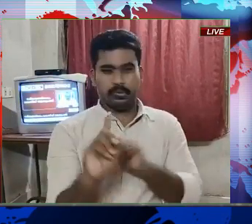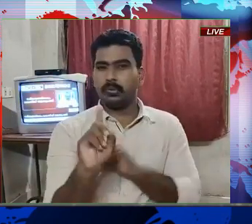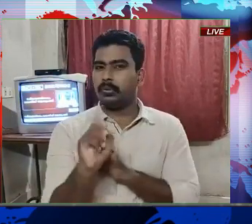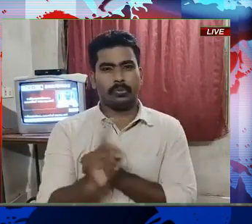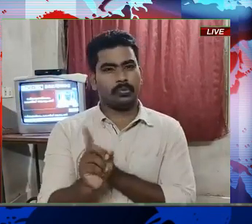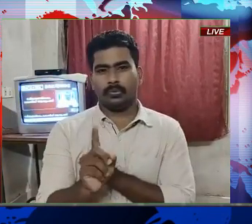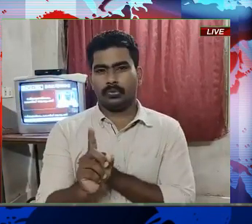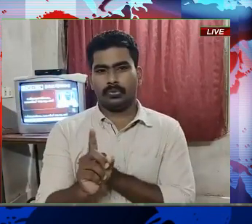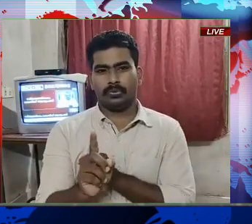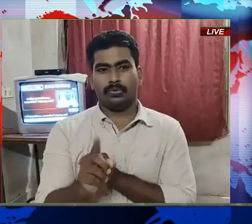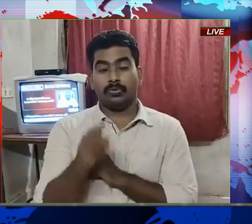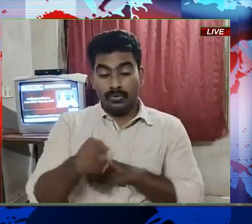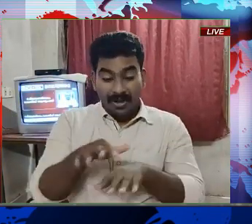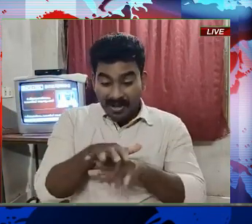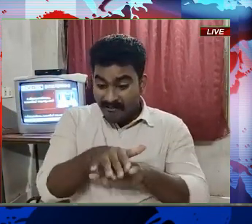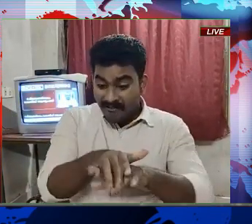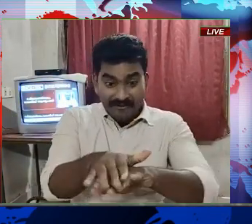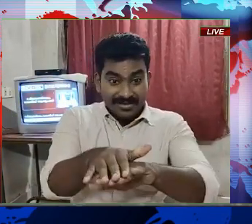സംരക്ഷിക്കാൻ